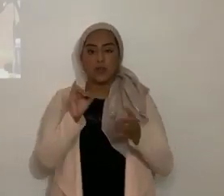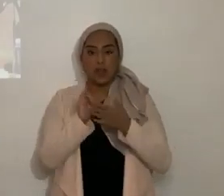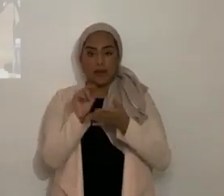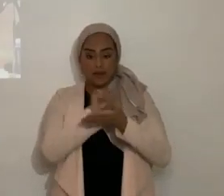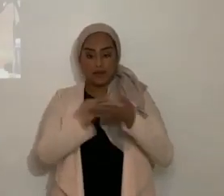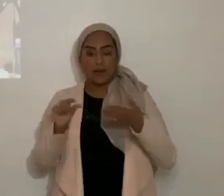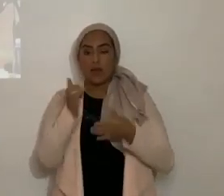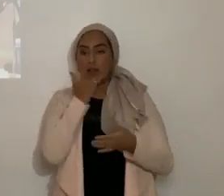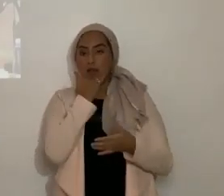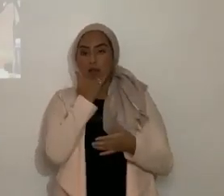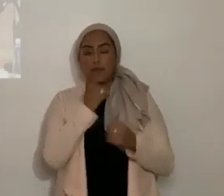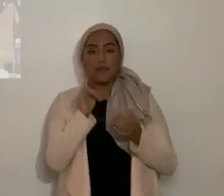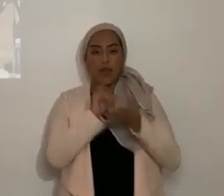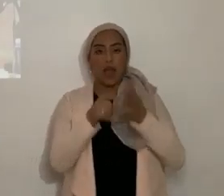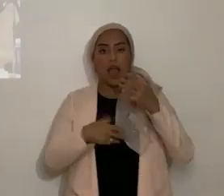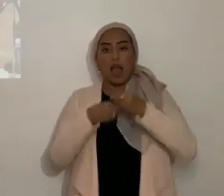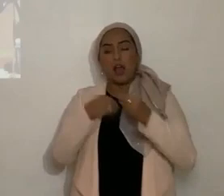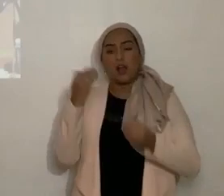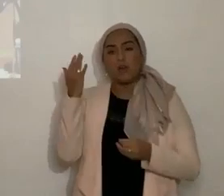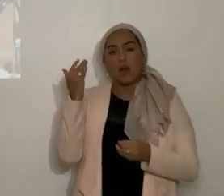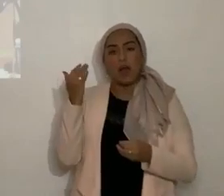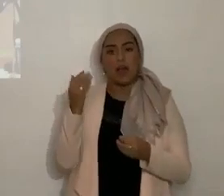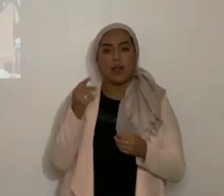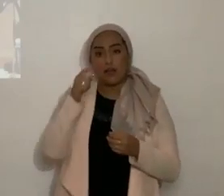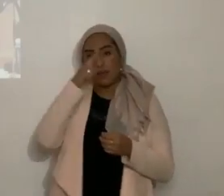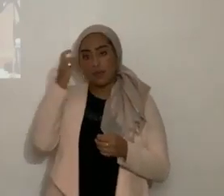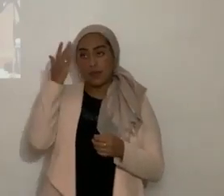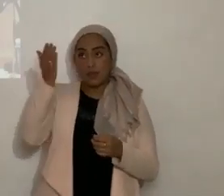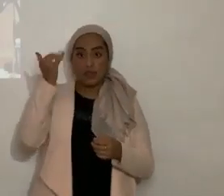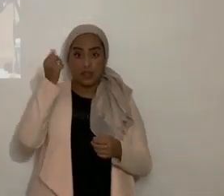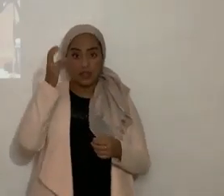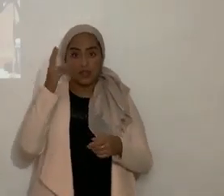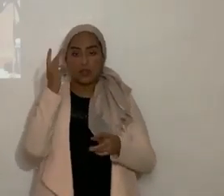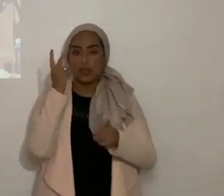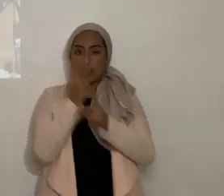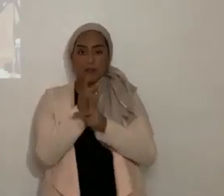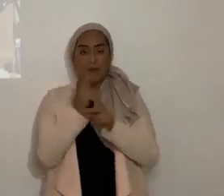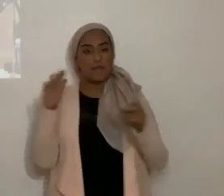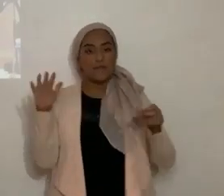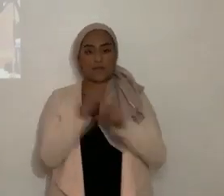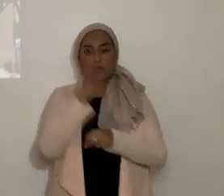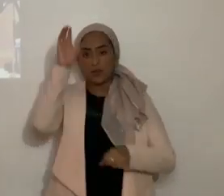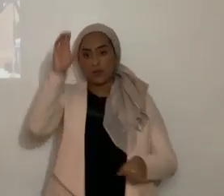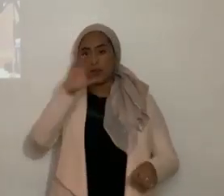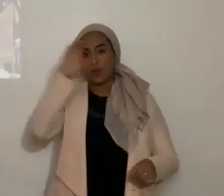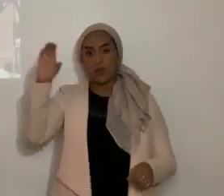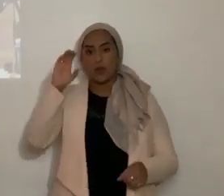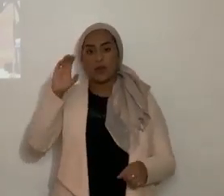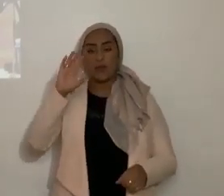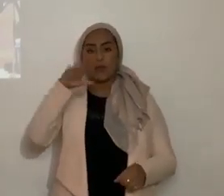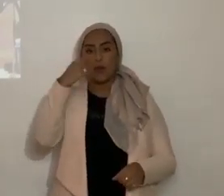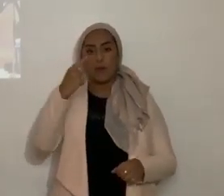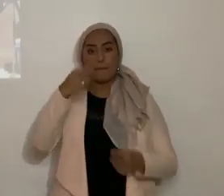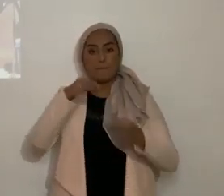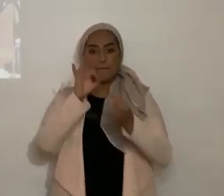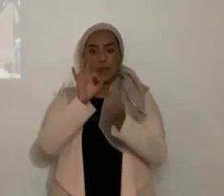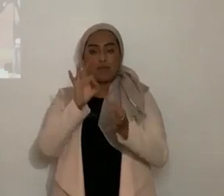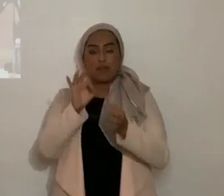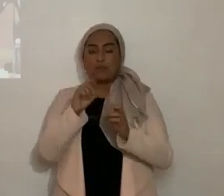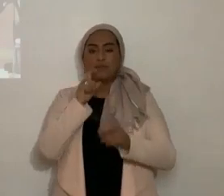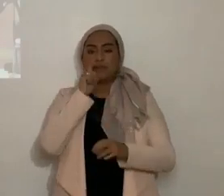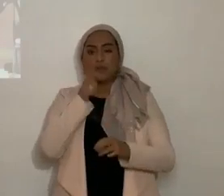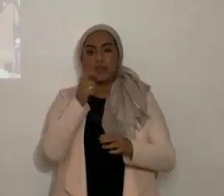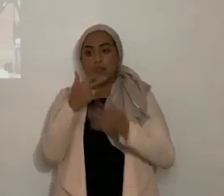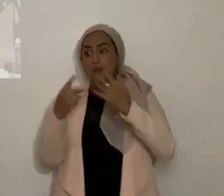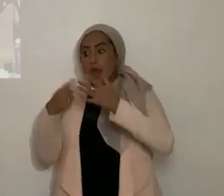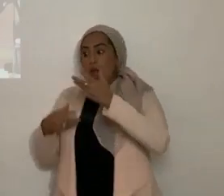parte no está. Esto está agregado. ¿Por qué? Porque Yahshua cumplió el sacrificio único y perfecto y no necesita que nadie le